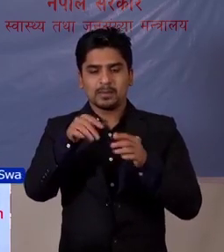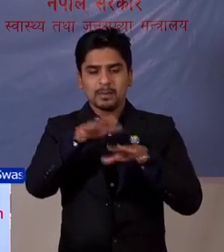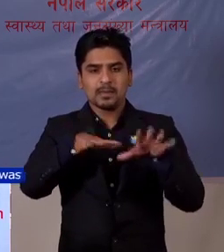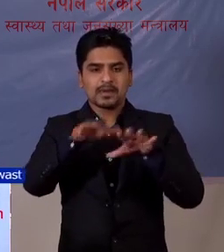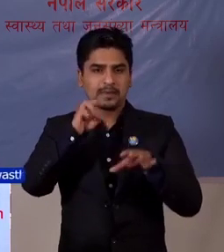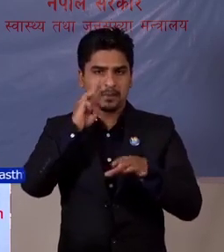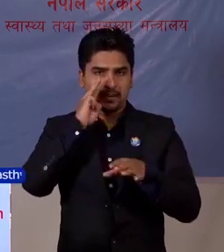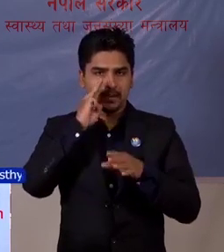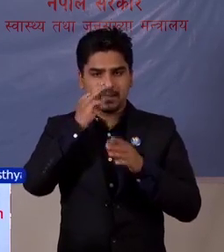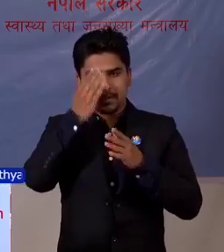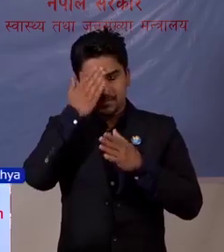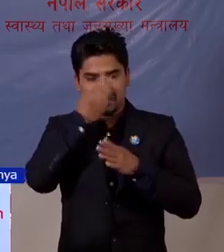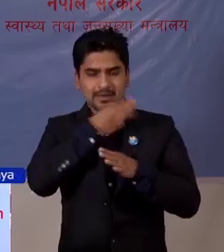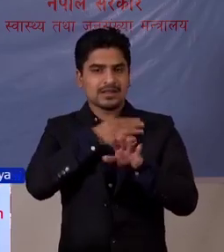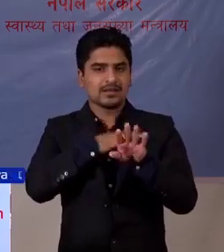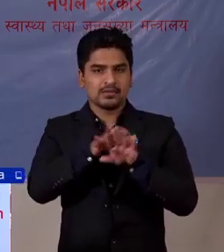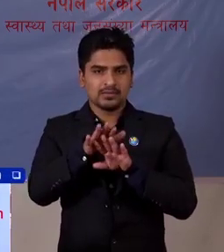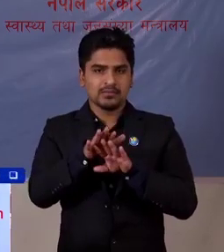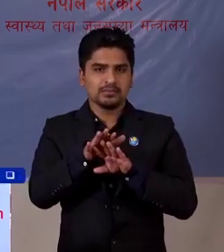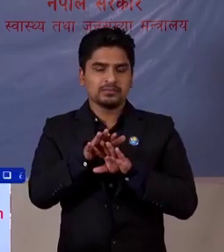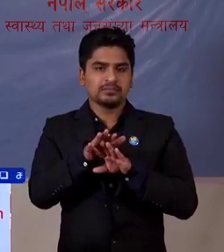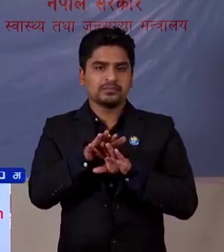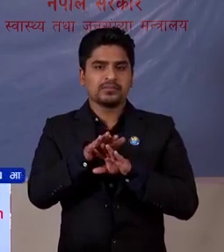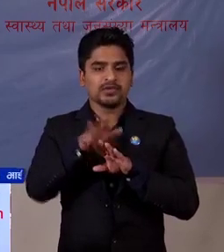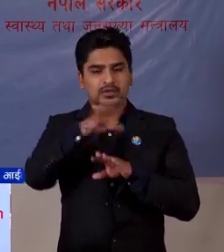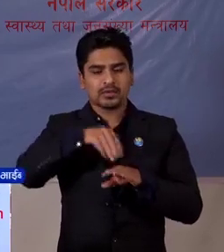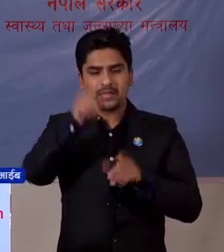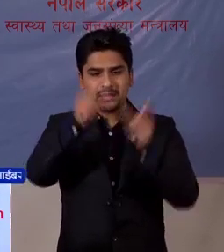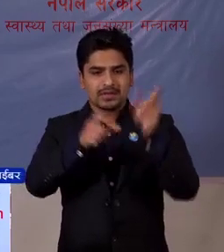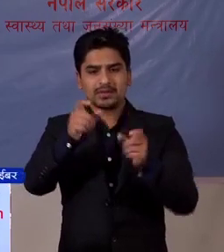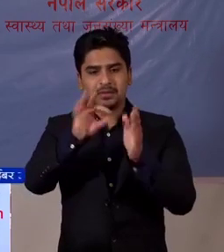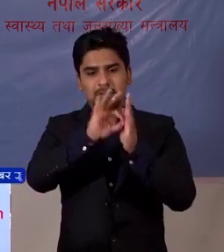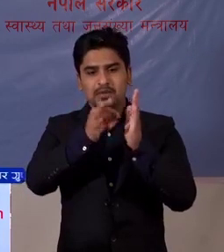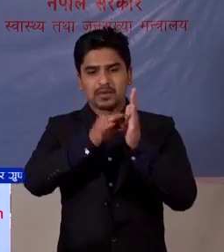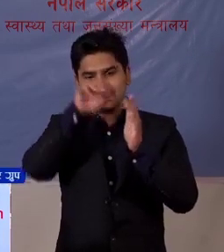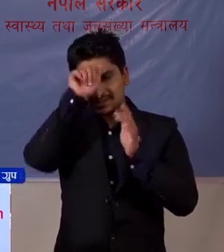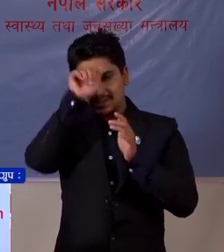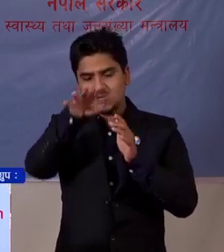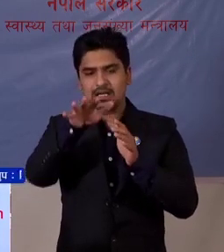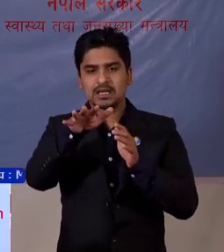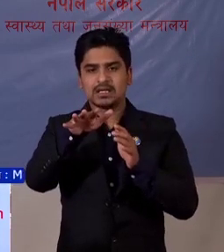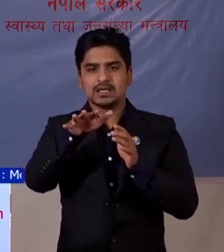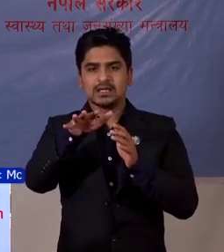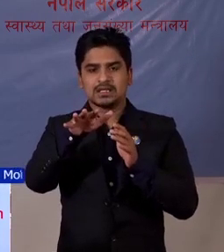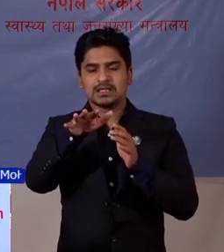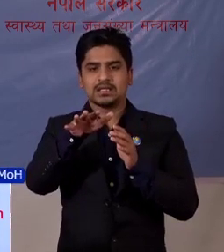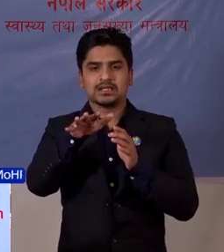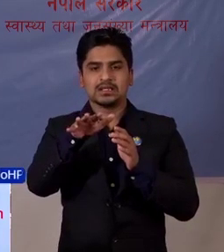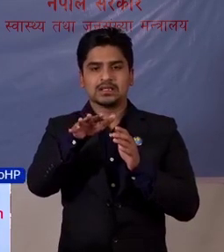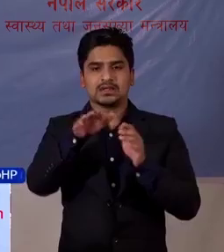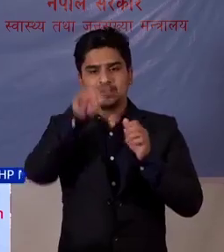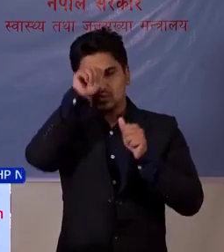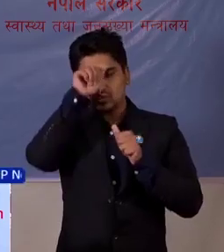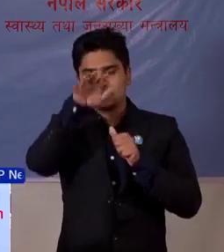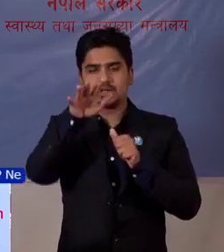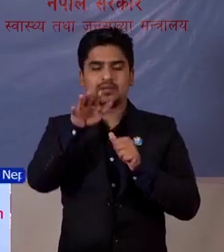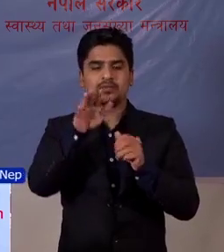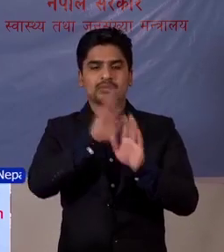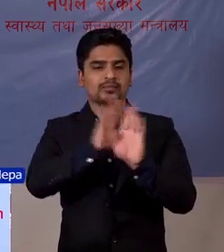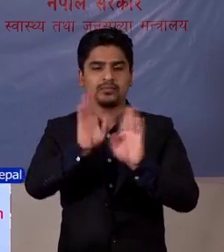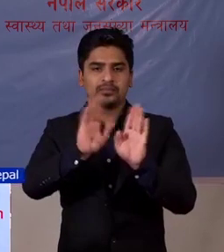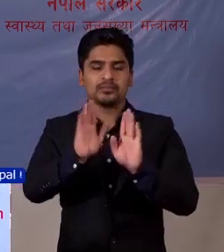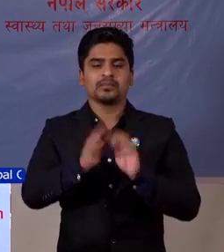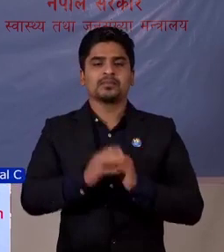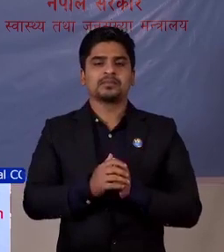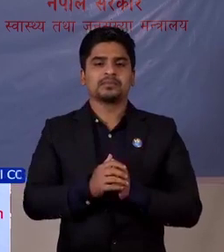पृष्ठभूमिमा सङ्क्रमितहरूको सबै व्यक्तिगत विवरण खुल्ने गरी विवरणहरू सूचनाहरू